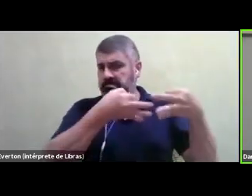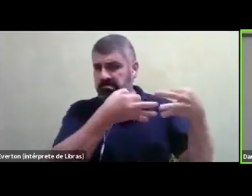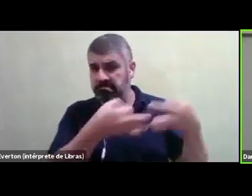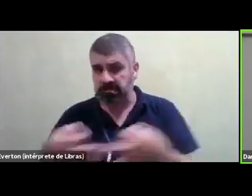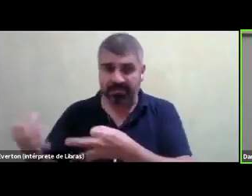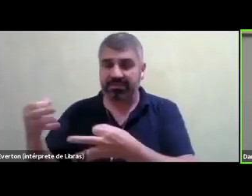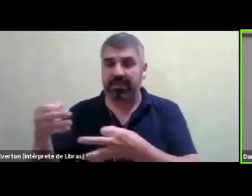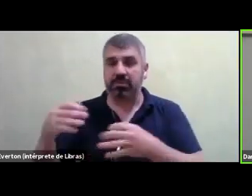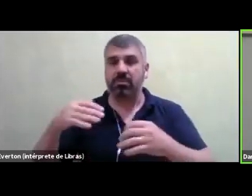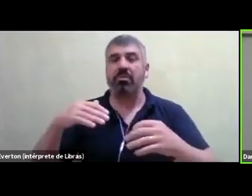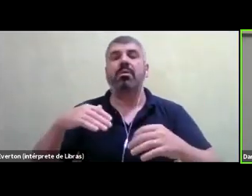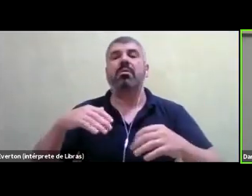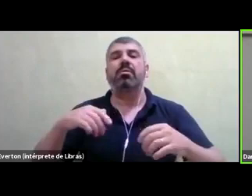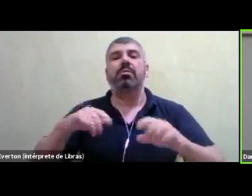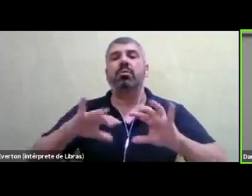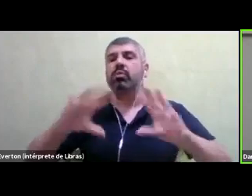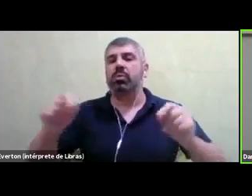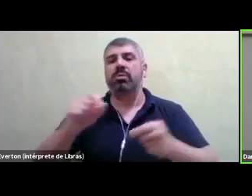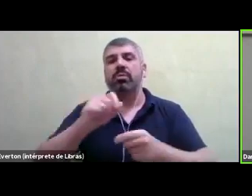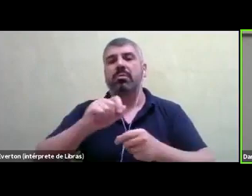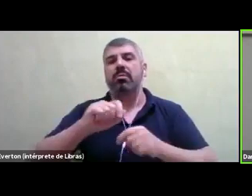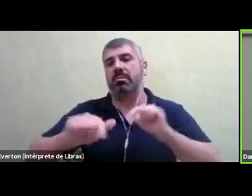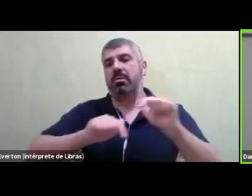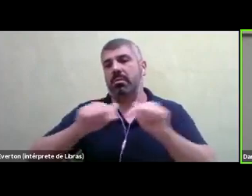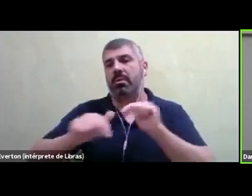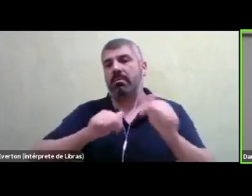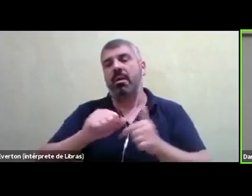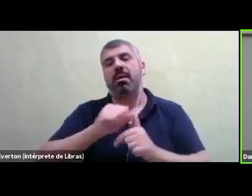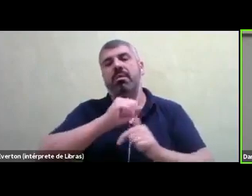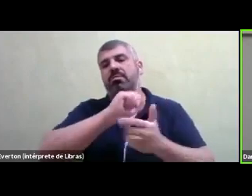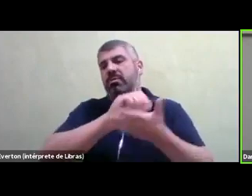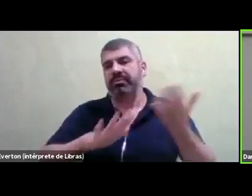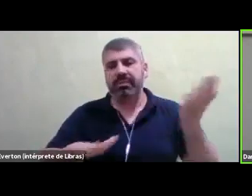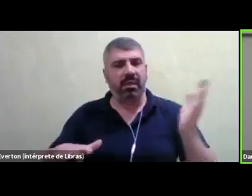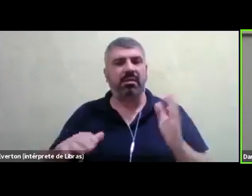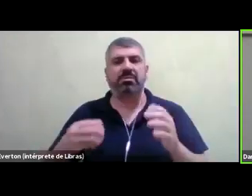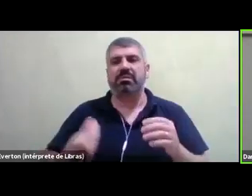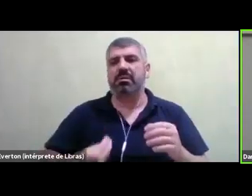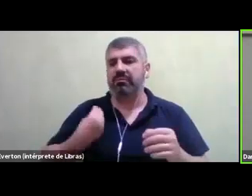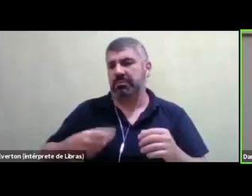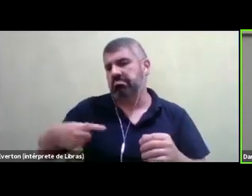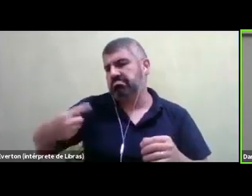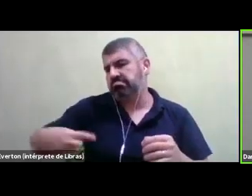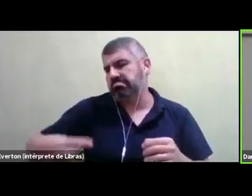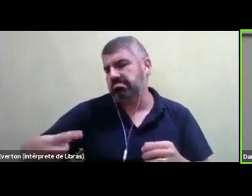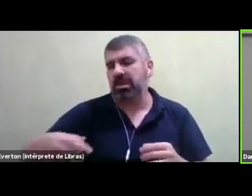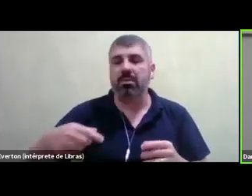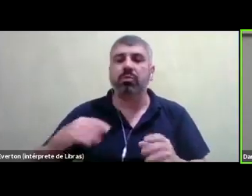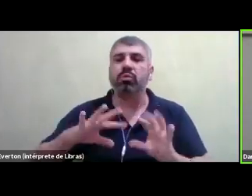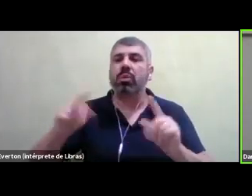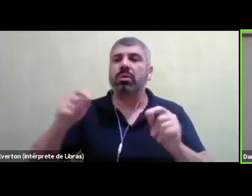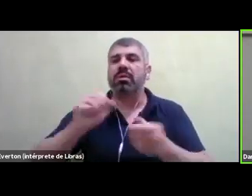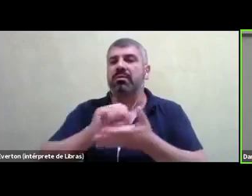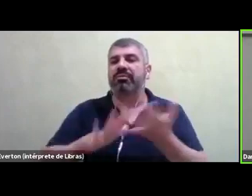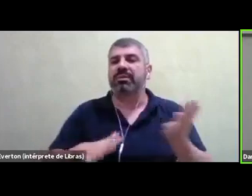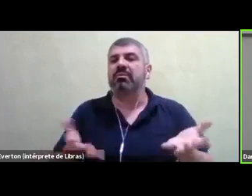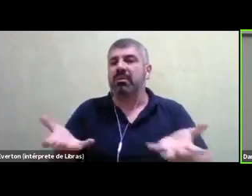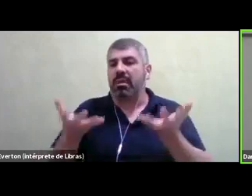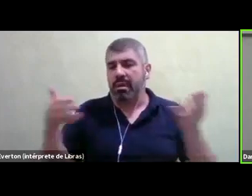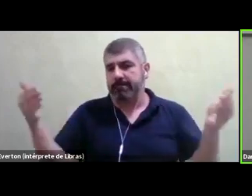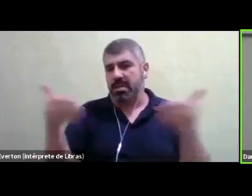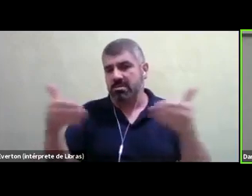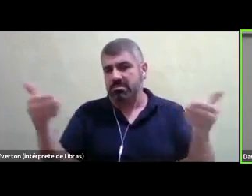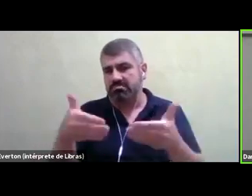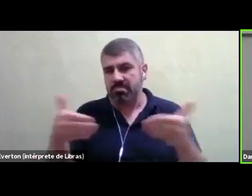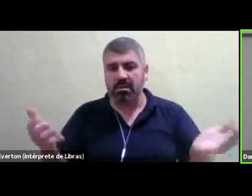as atividades da vida cotidiana, de todas as atividades das quais eles gostariam de participar, das